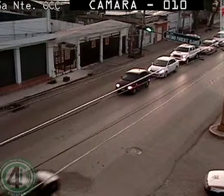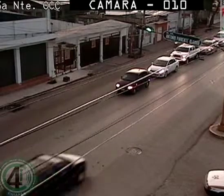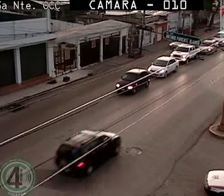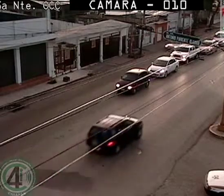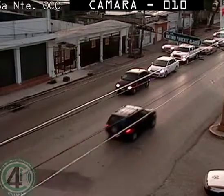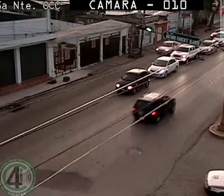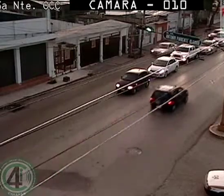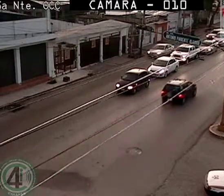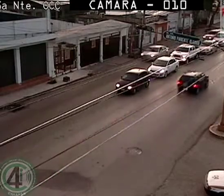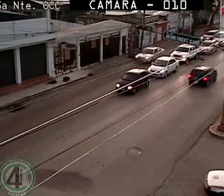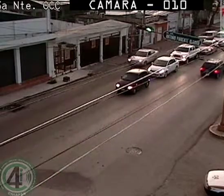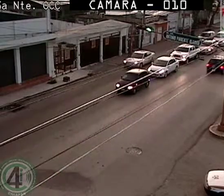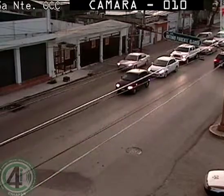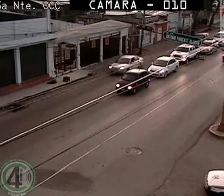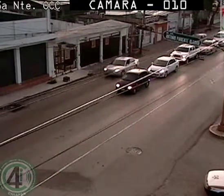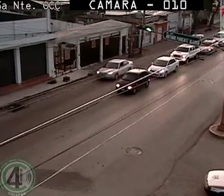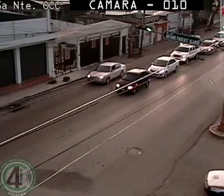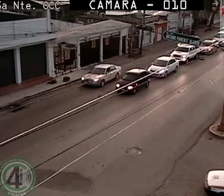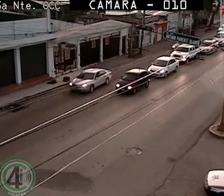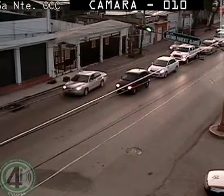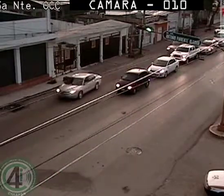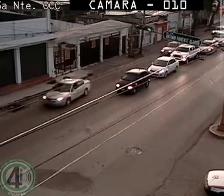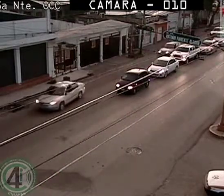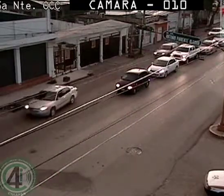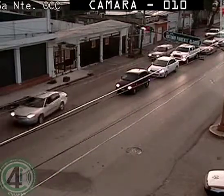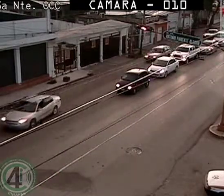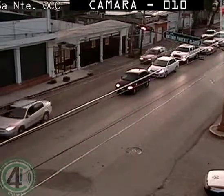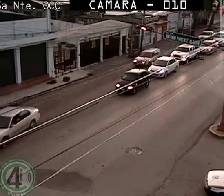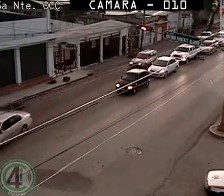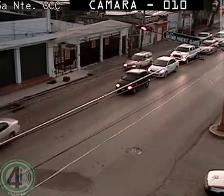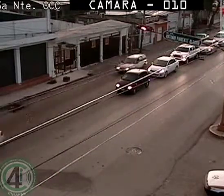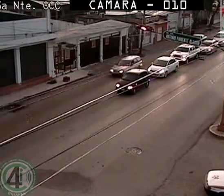El tránsito transcurre con normalidad y entonces, un accidente.